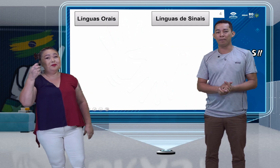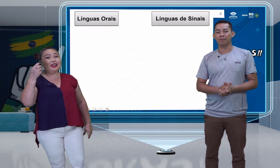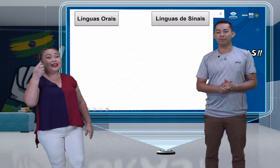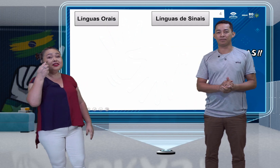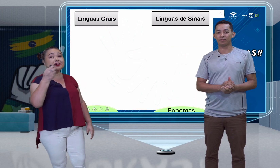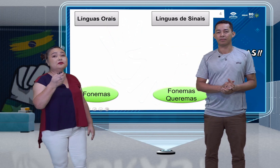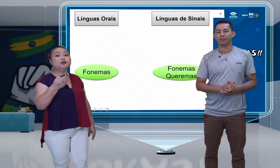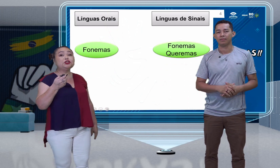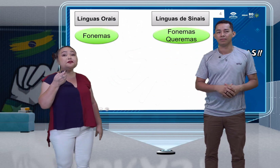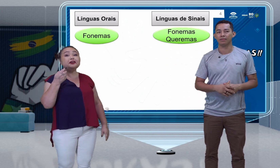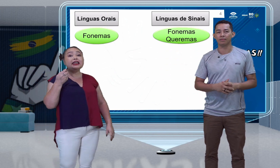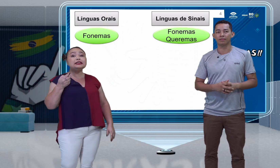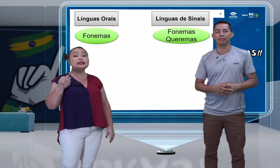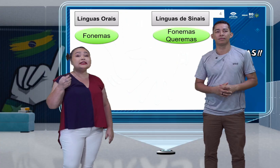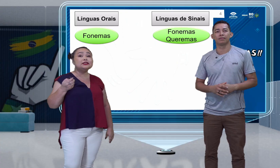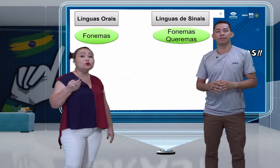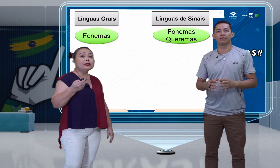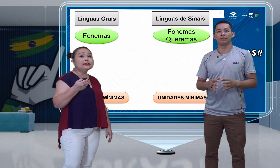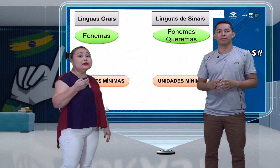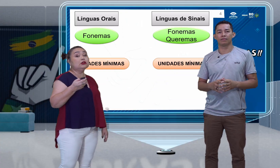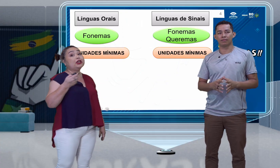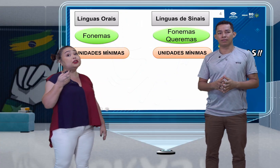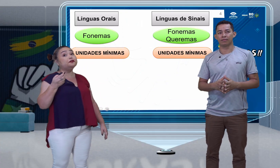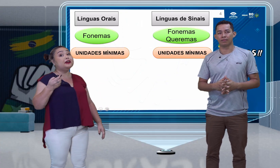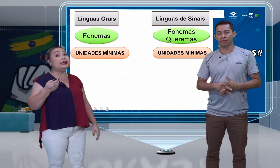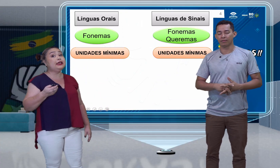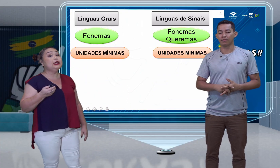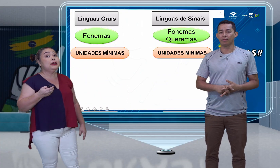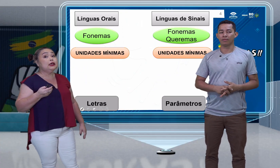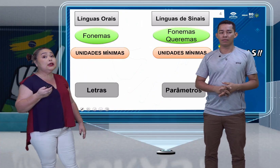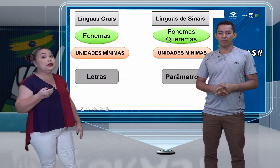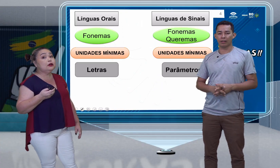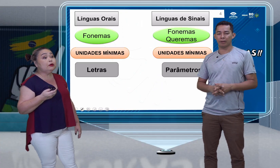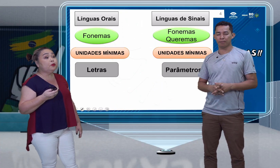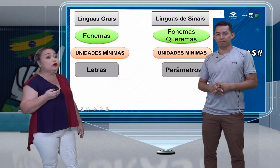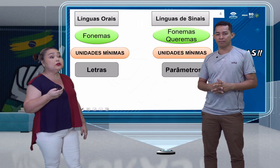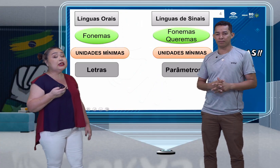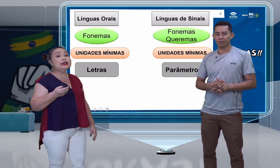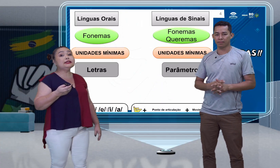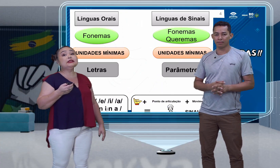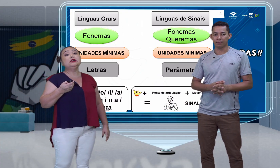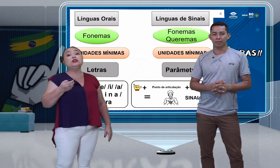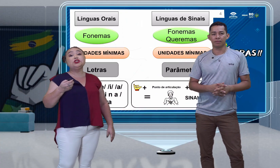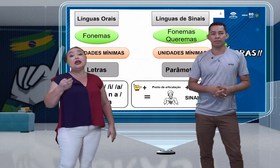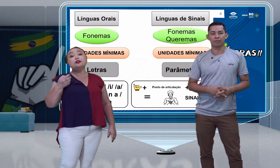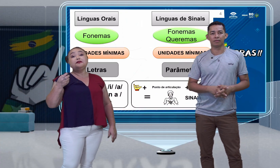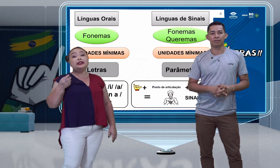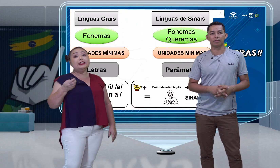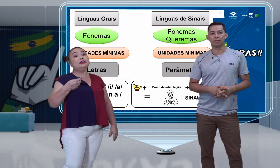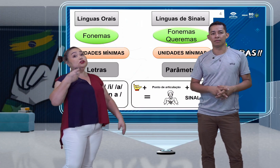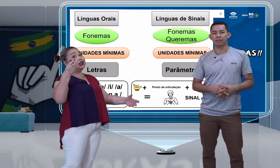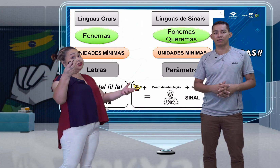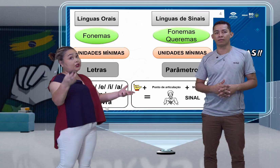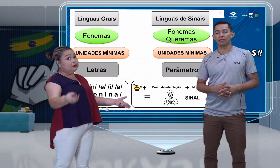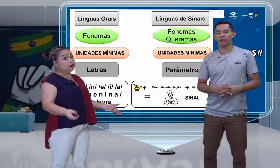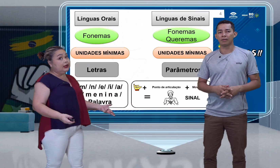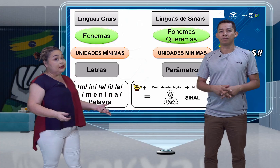lá então. Diferenças das duas línguas. Já que eu falei em língua portuguesa, já estamos com a língua